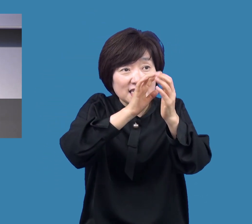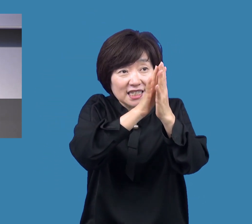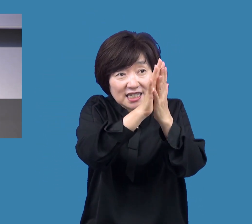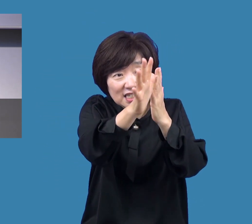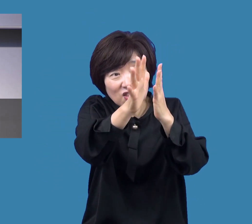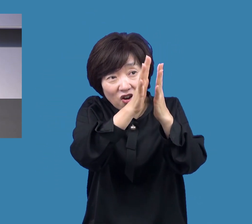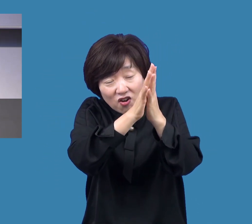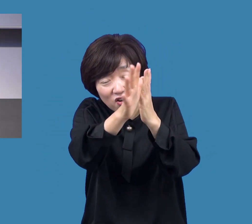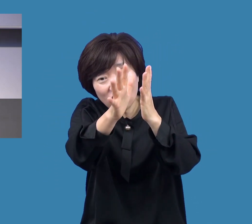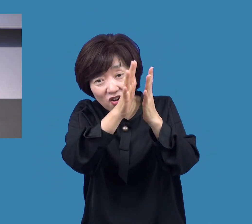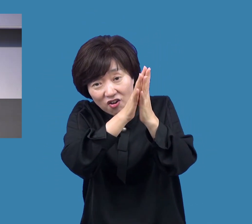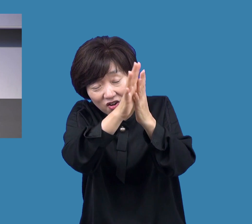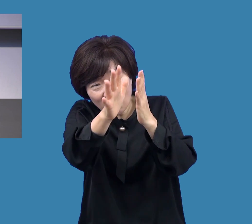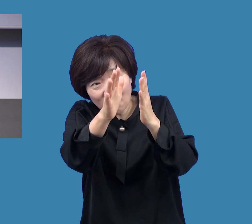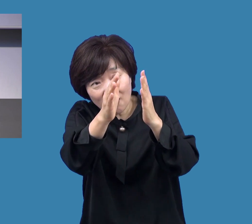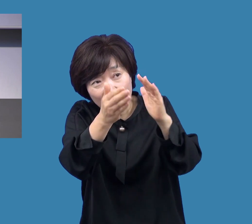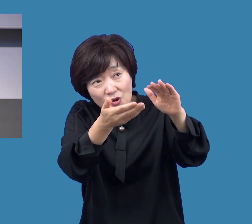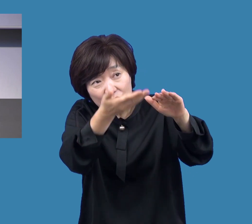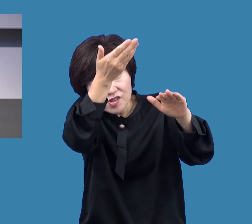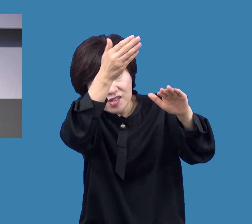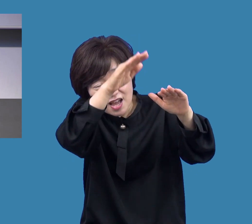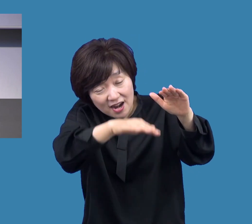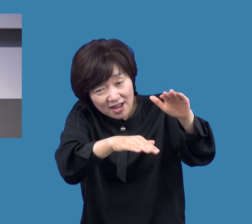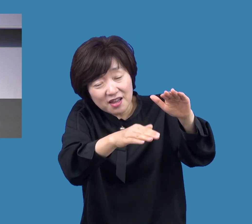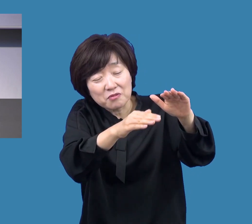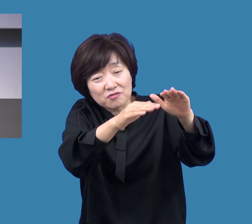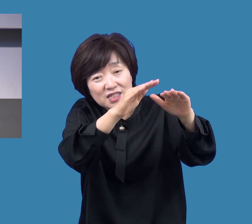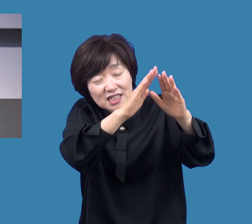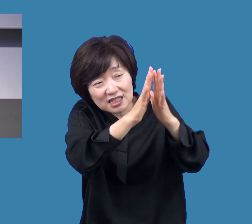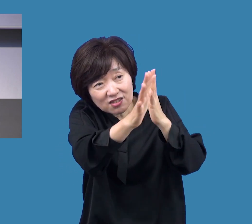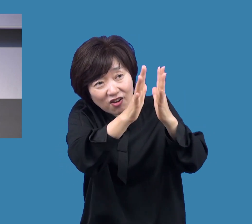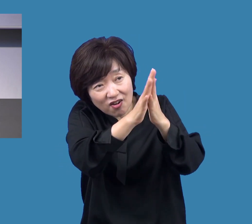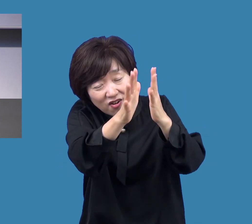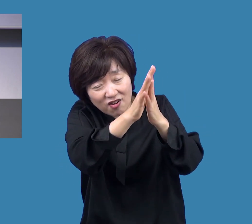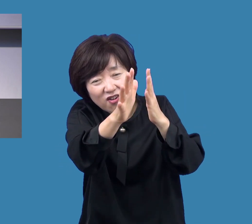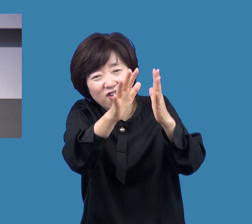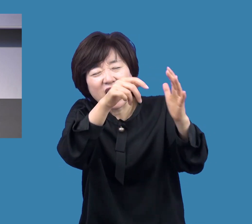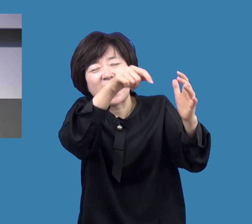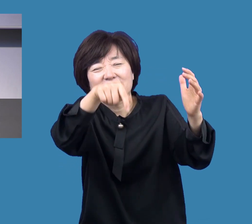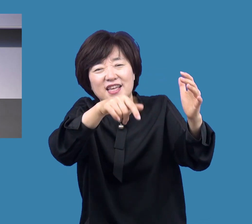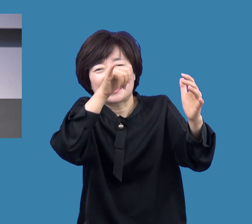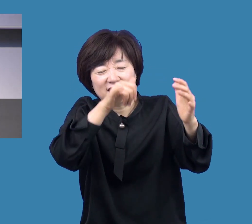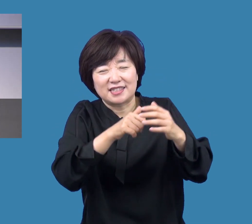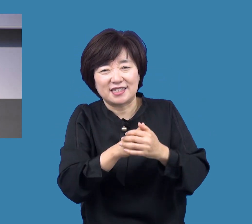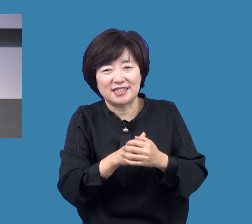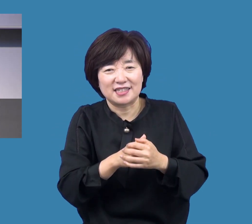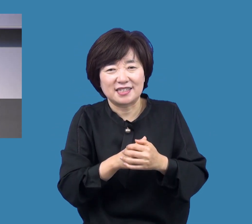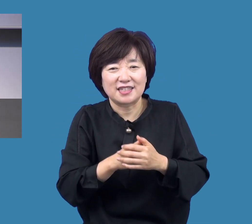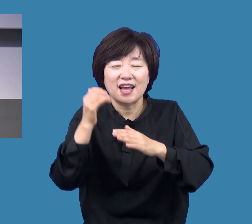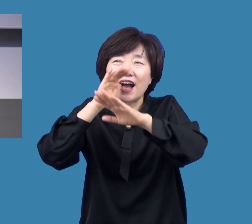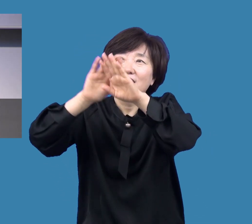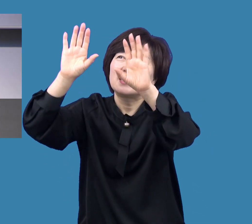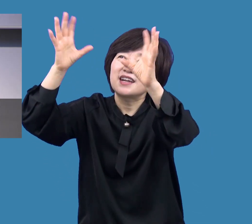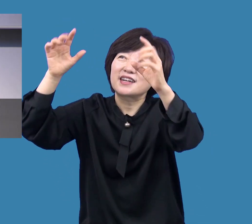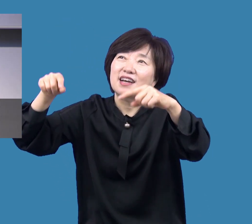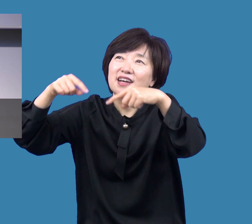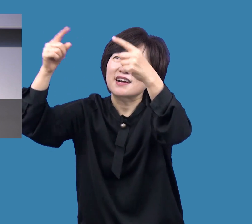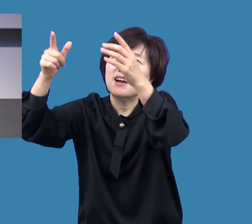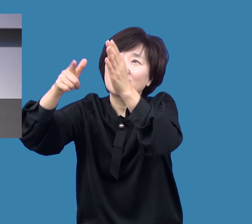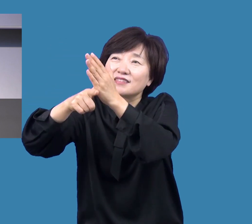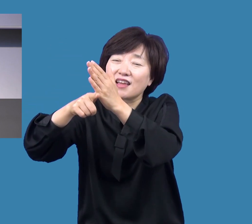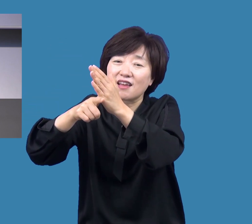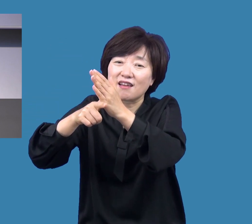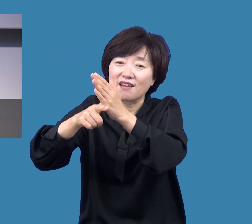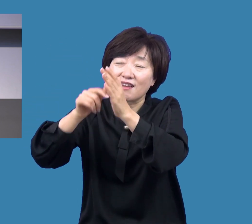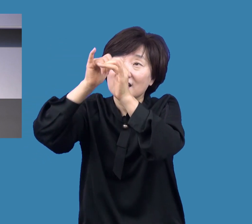질서를 지켜야 전체가 다 건강히 설 수 있으니까, 그래서 질서 안에 있는 것이지, 하늘나라에 갔을 때 어떤 상급을 받게 될 건가